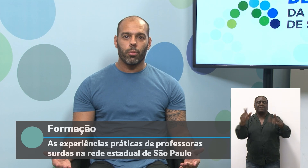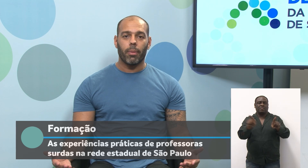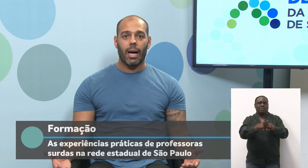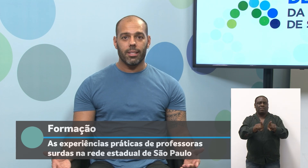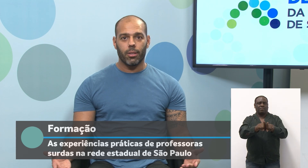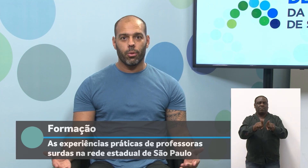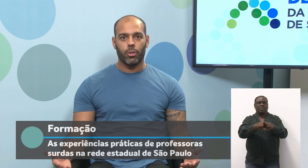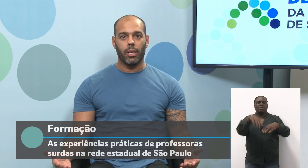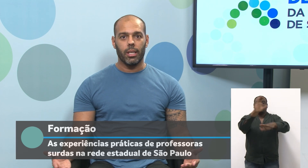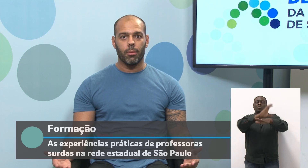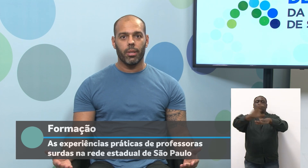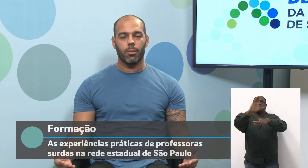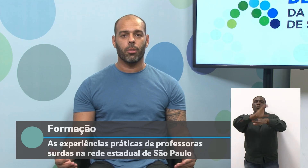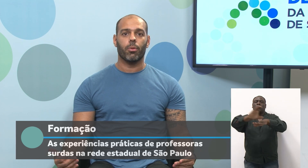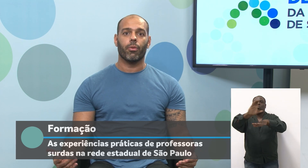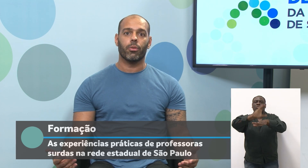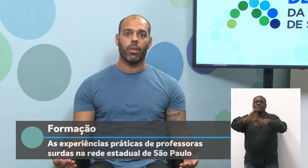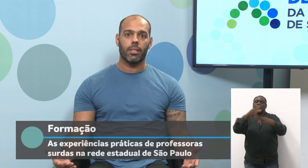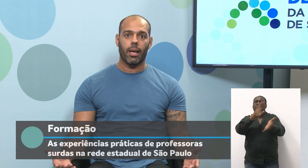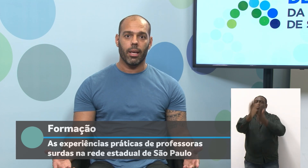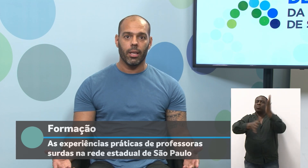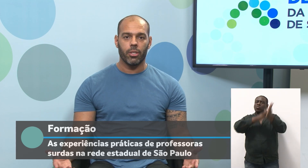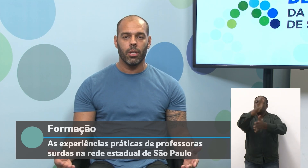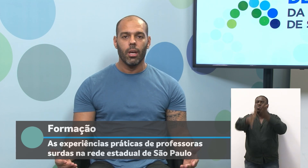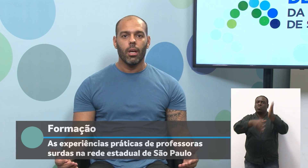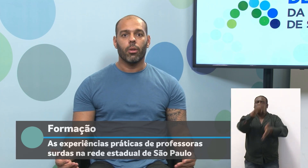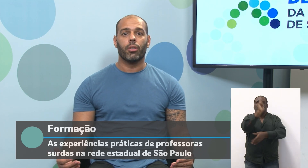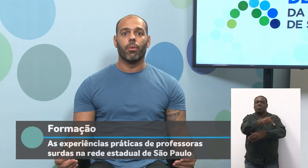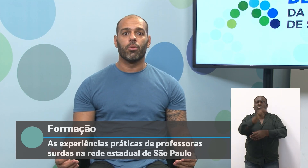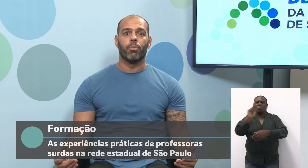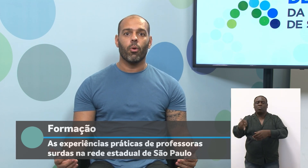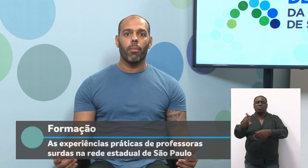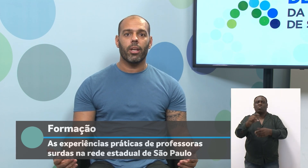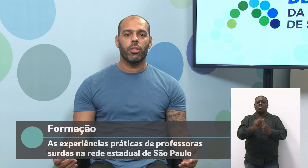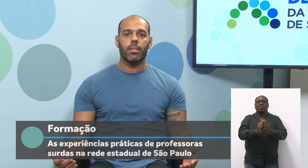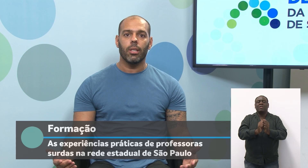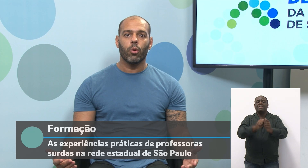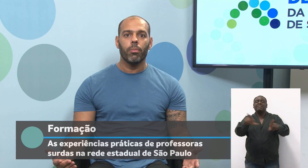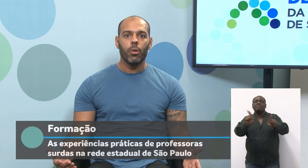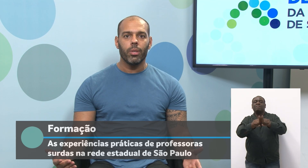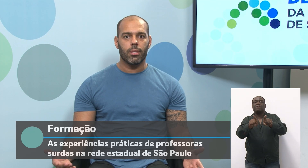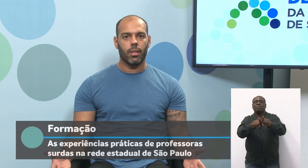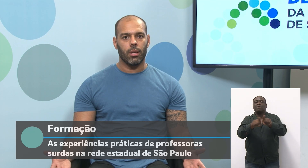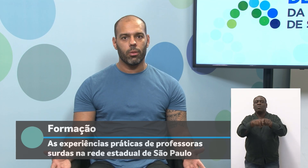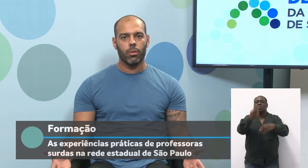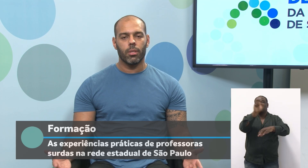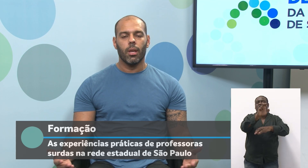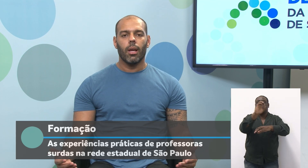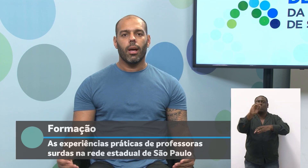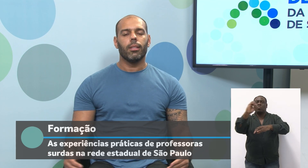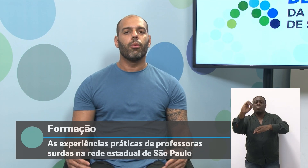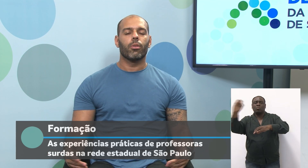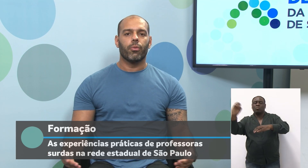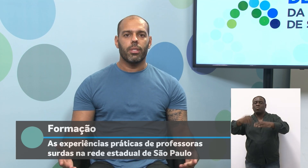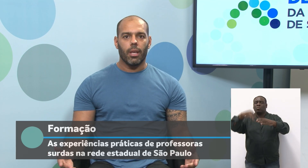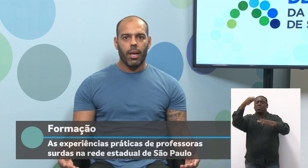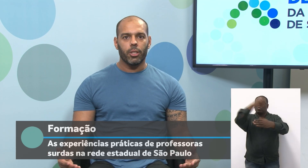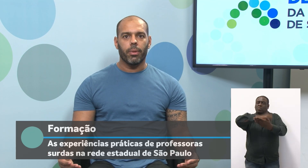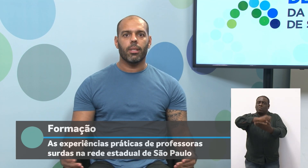curso básico de Libras para os professores da rede. Nós tivemos um pouco mais de 5.000 inscritos. Ainda não é o suficiente, mas